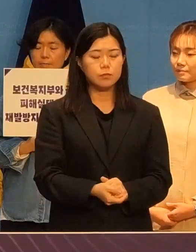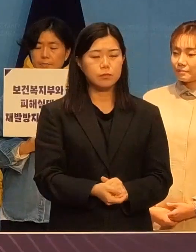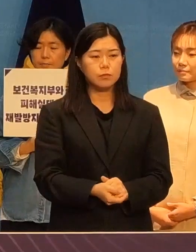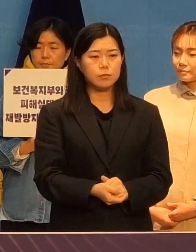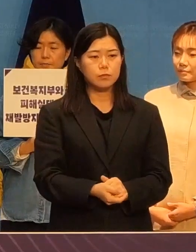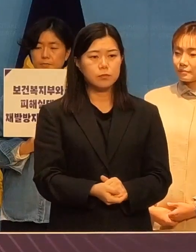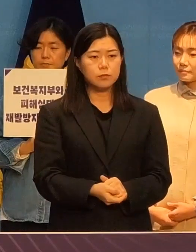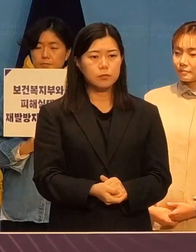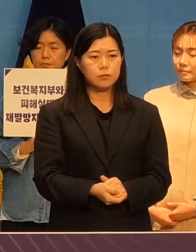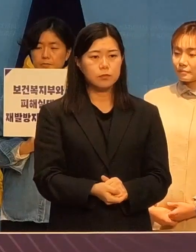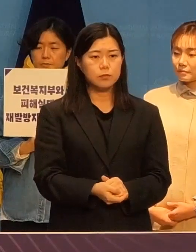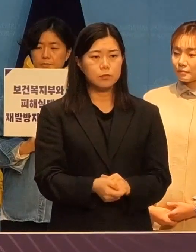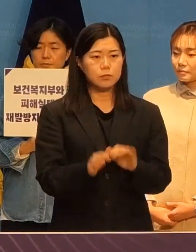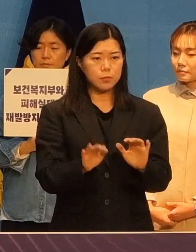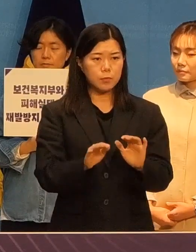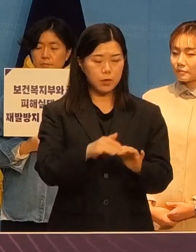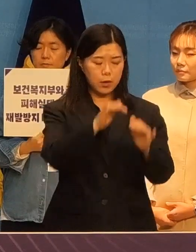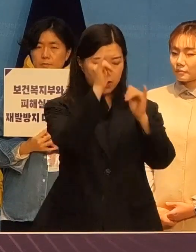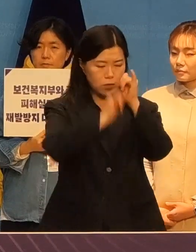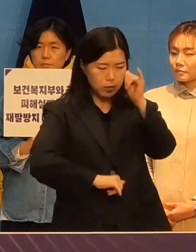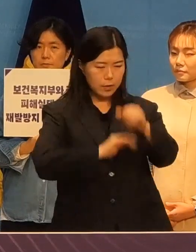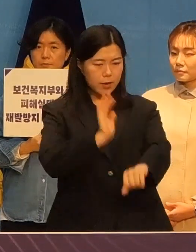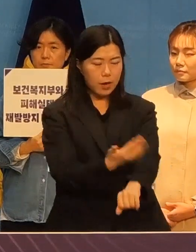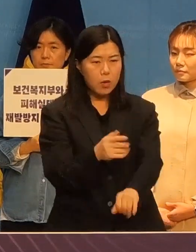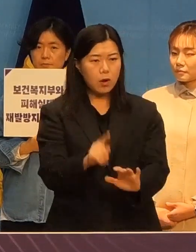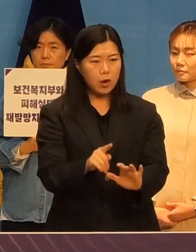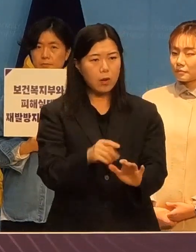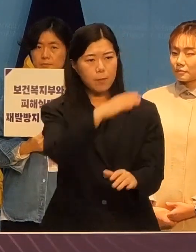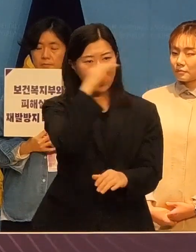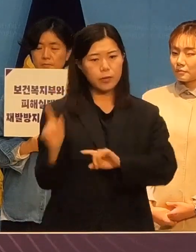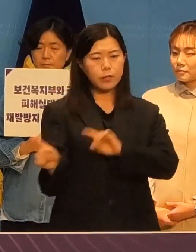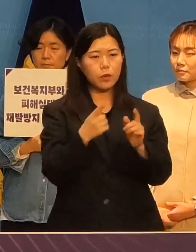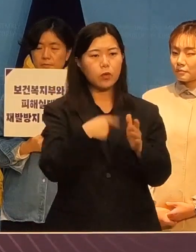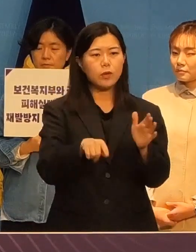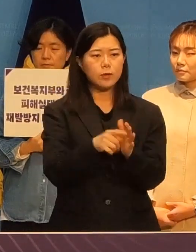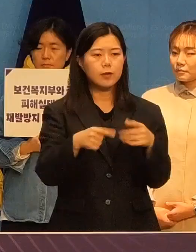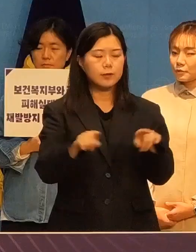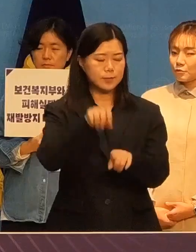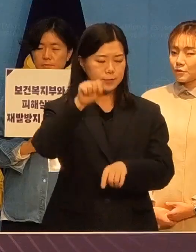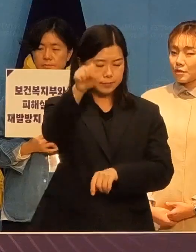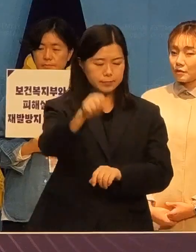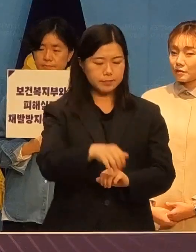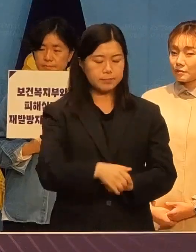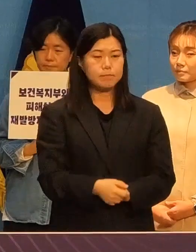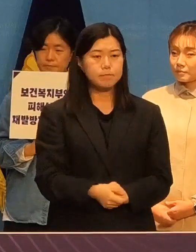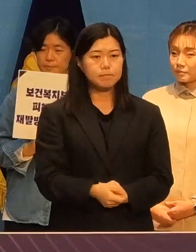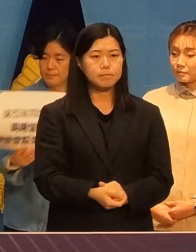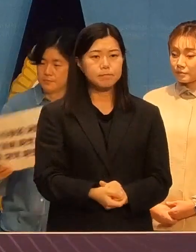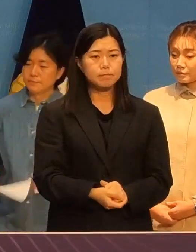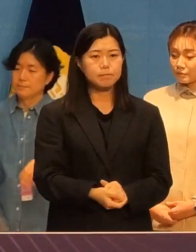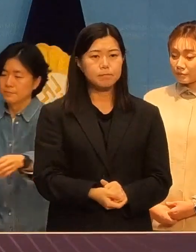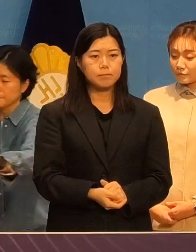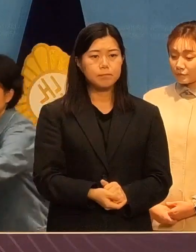청산하라. 부정의한 역사를 바로잡을 수 있게 같이 싸웁시다. 투쟁.